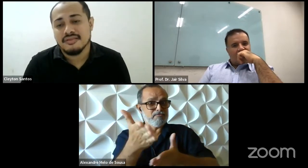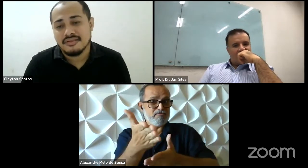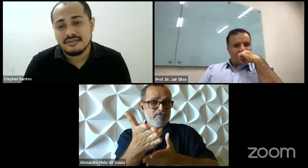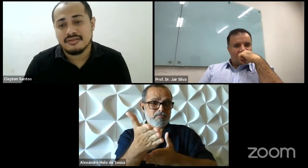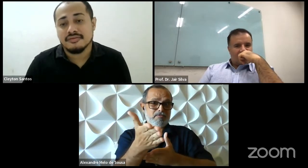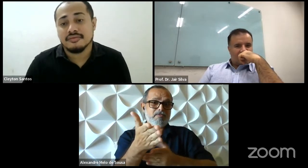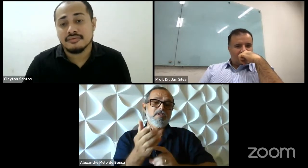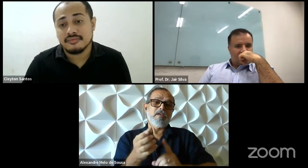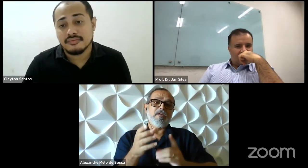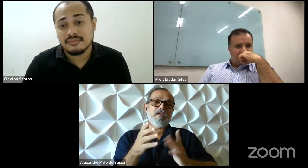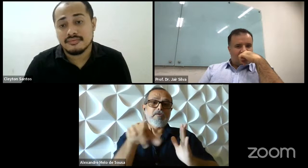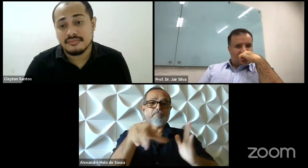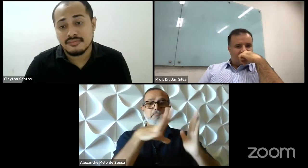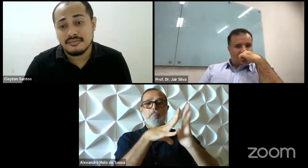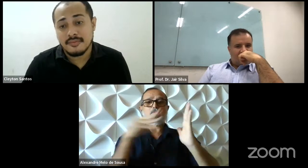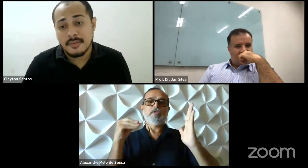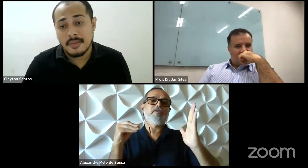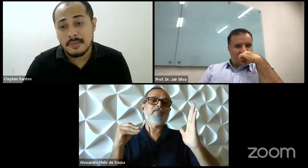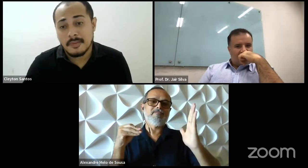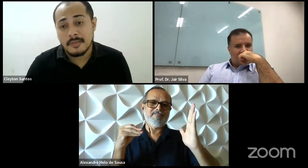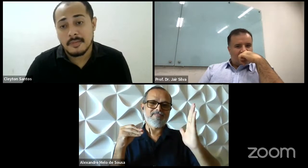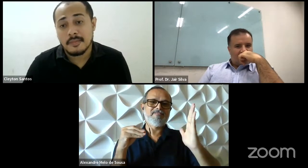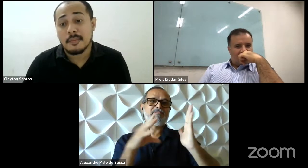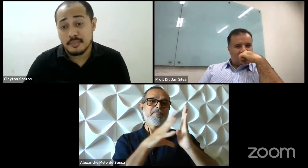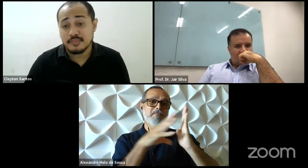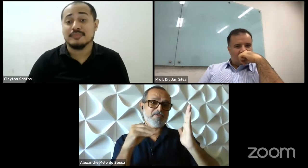Então, fizemos essa análise.